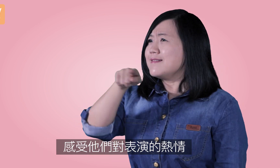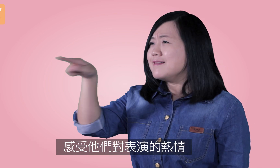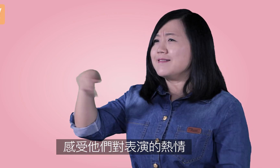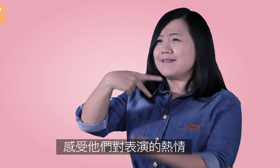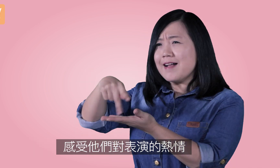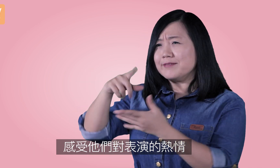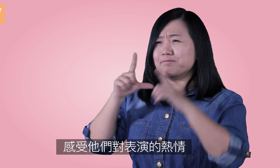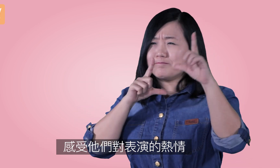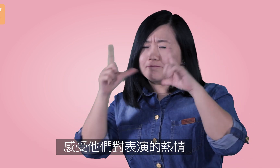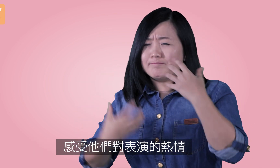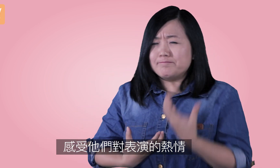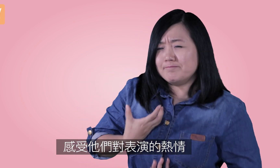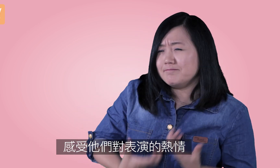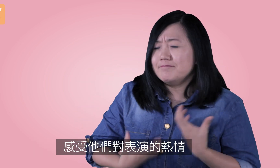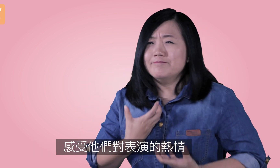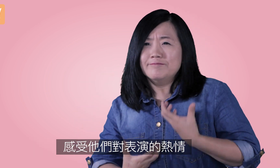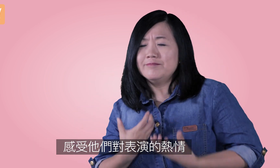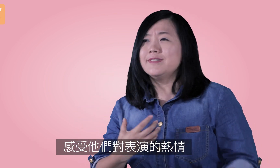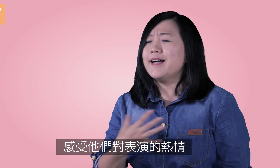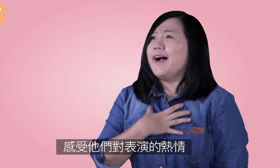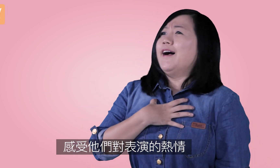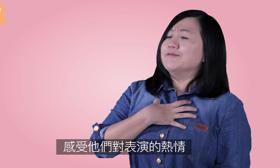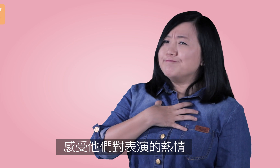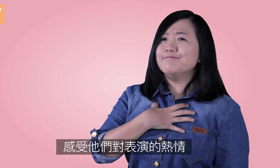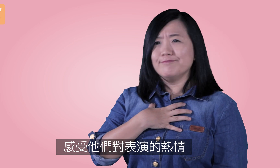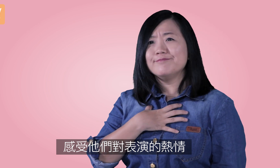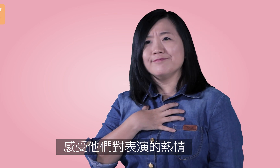感受到他们对表演的热情。